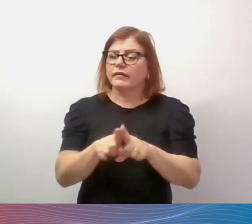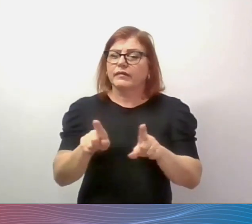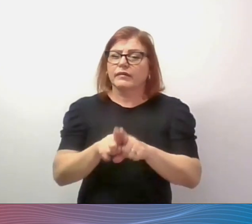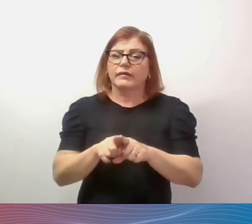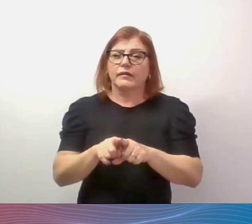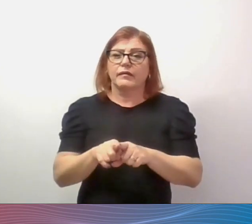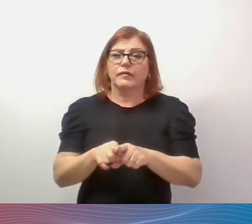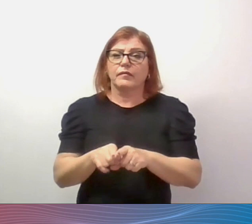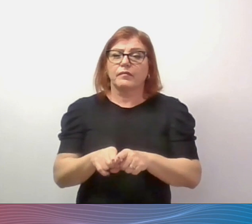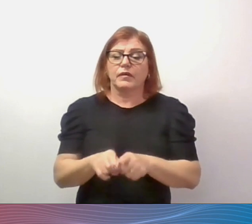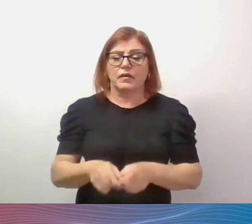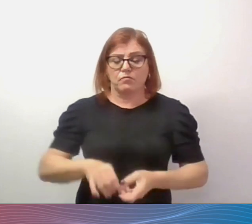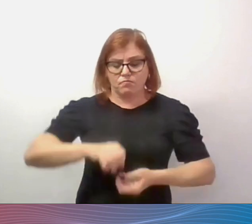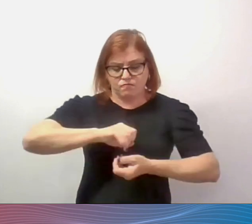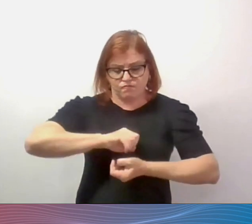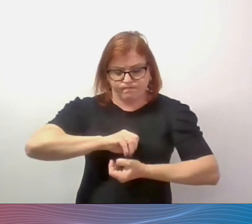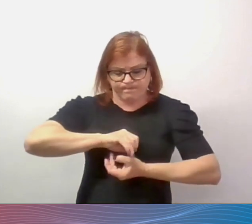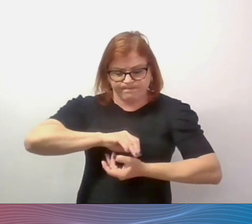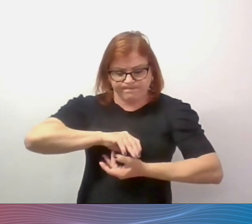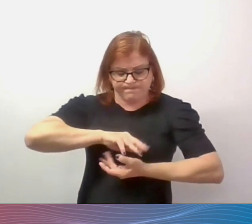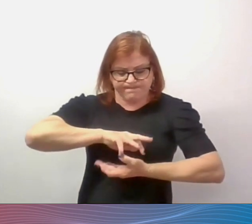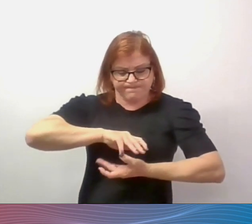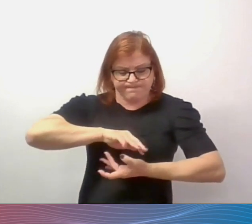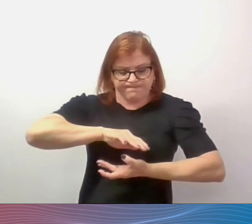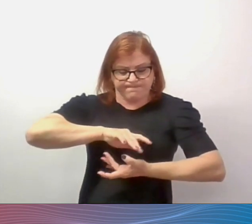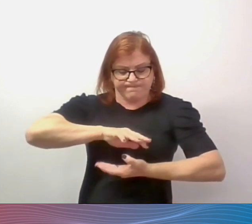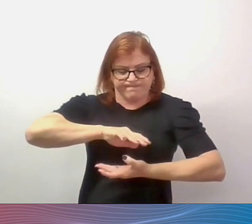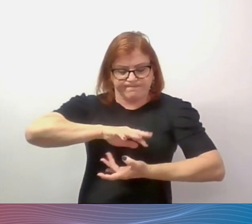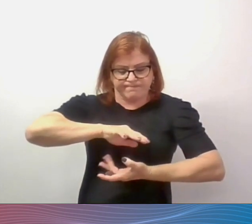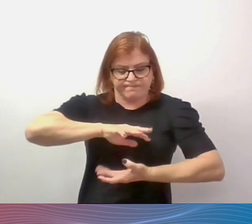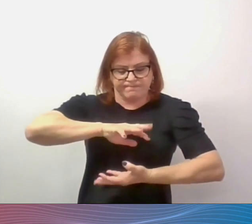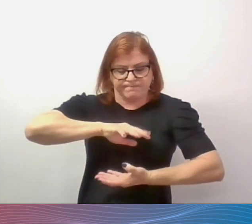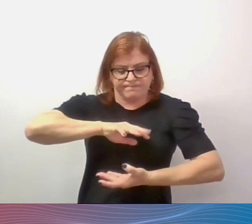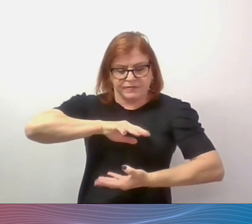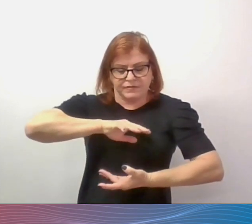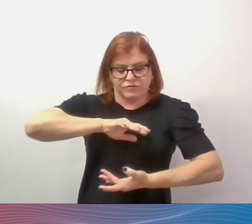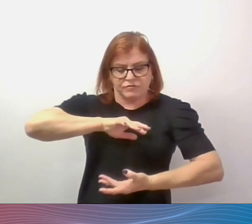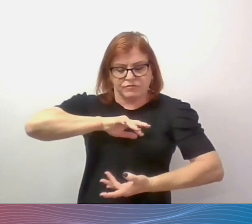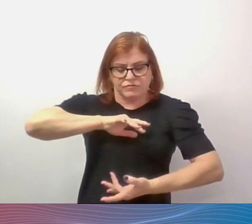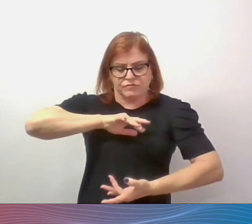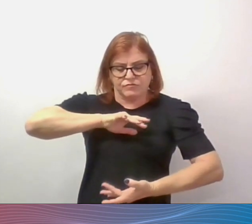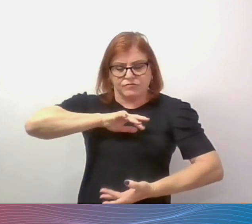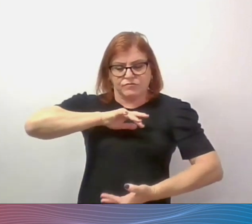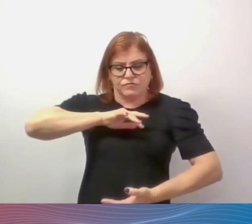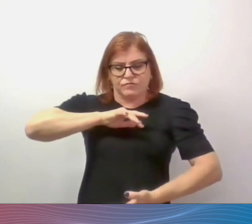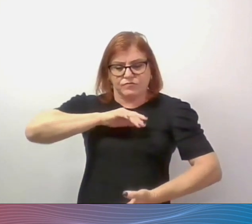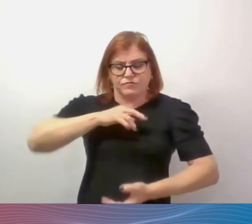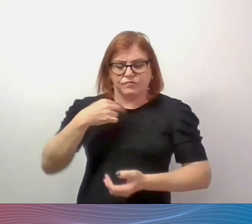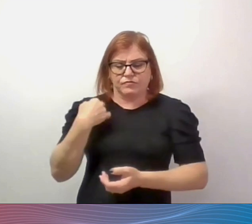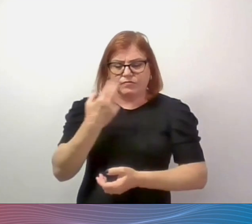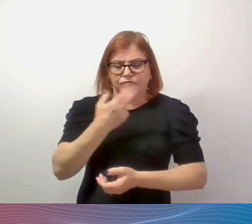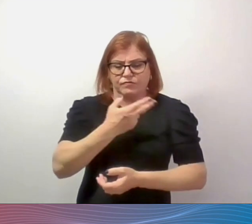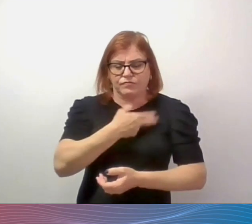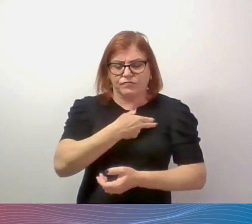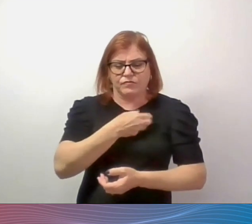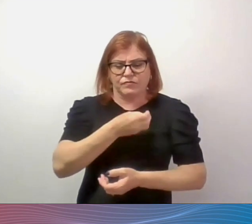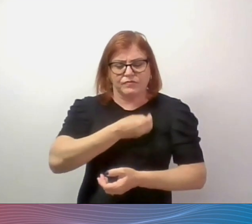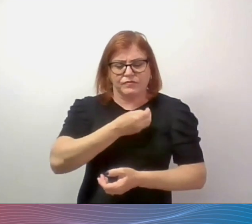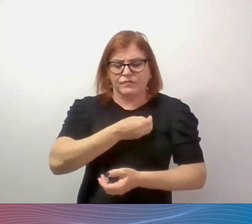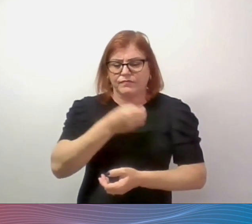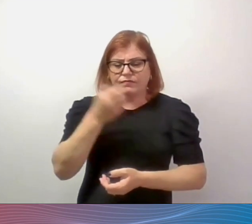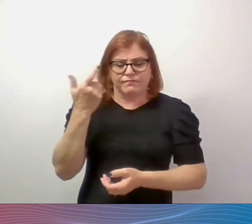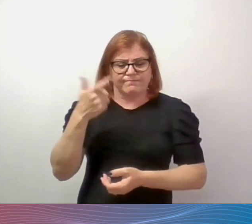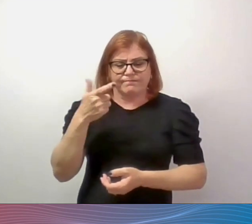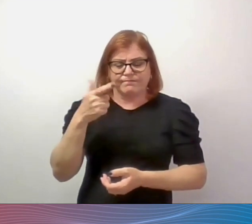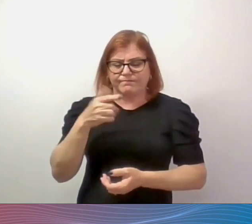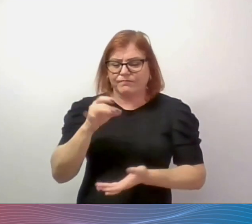todos os buracos que ainda não são. Amém. Realidade. But it will come to fill all the holes which do